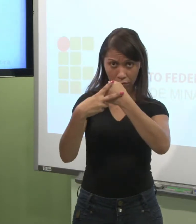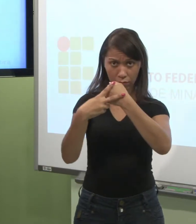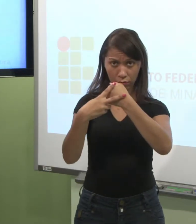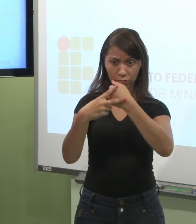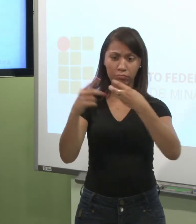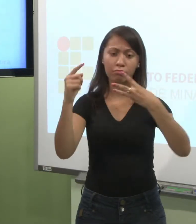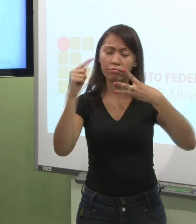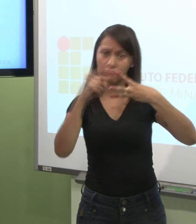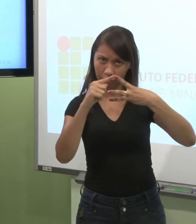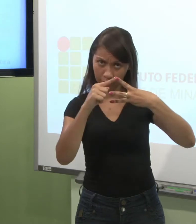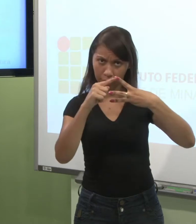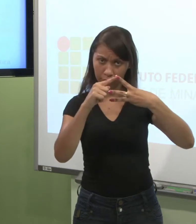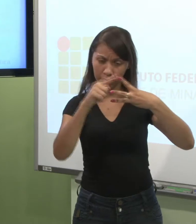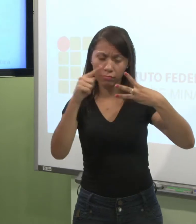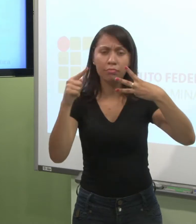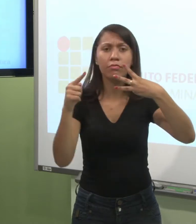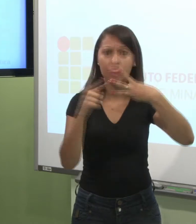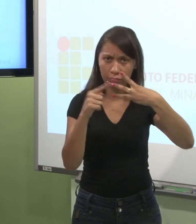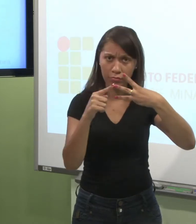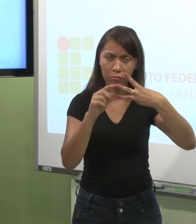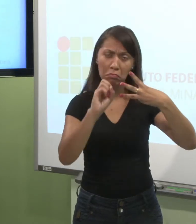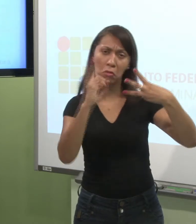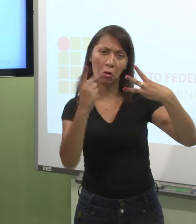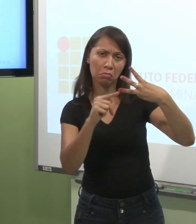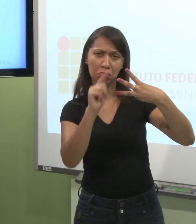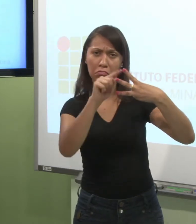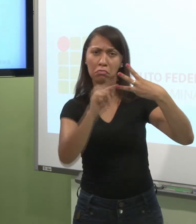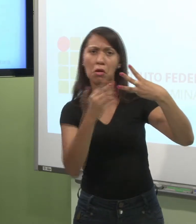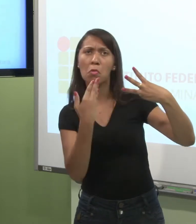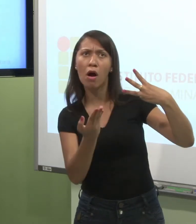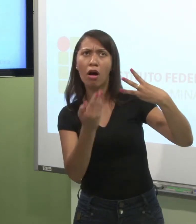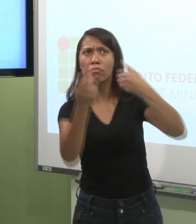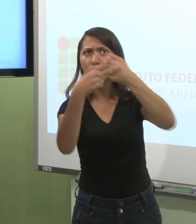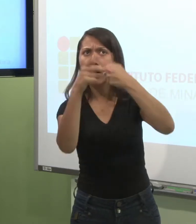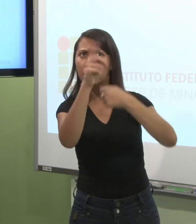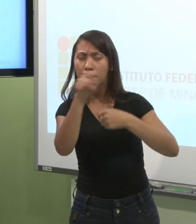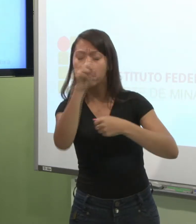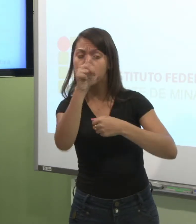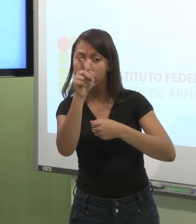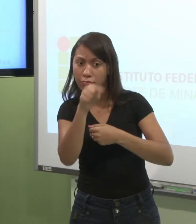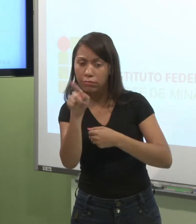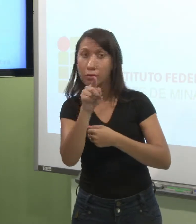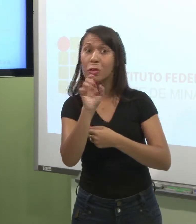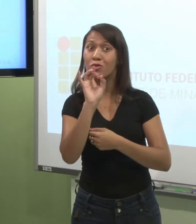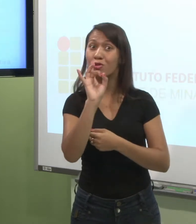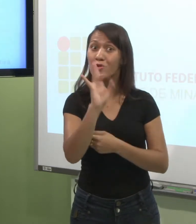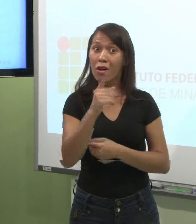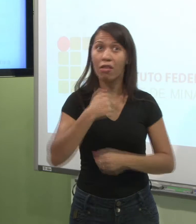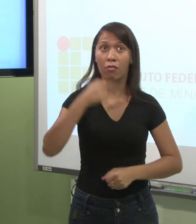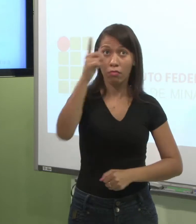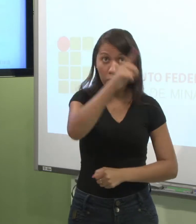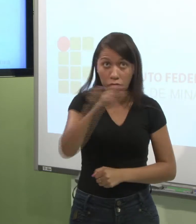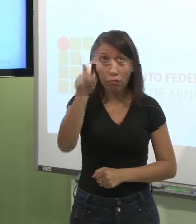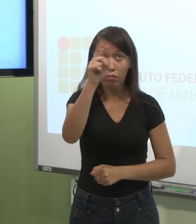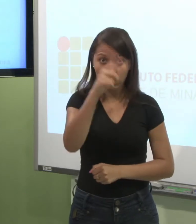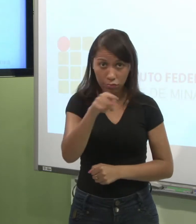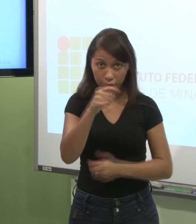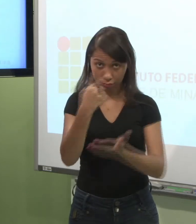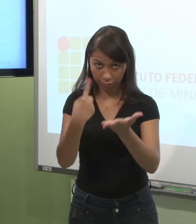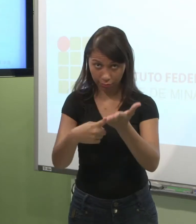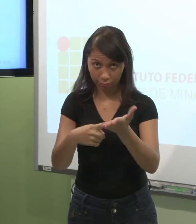no indicativo, subjuntivo ou imperativo. Mas observem somente os verbos que eu circular.